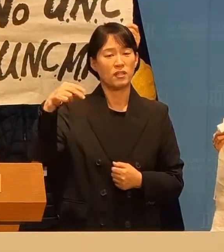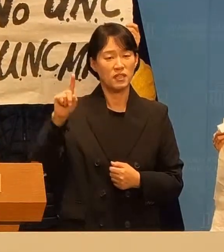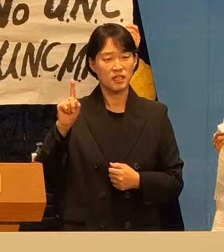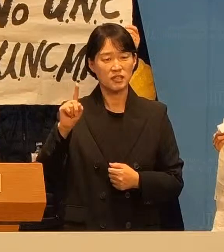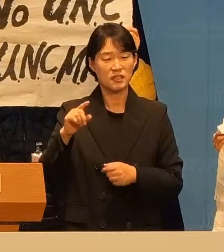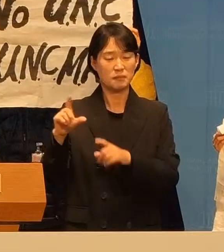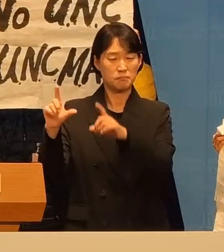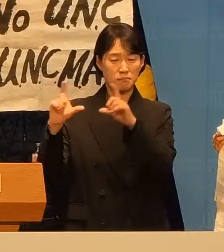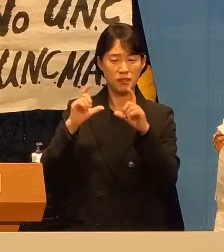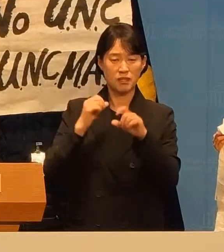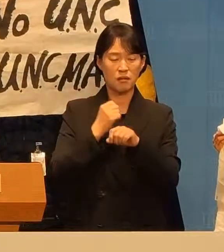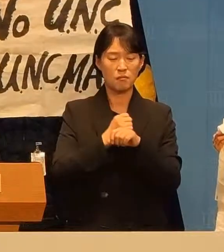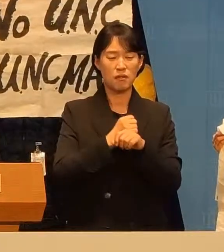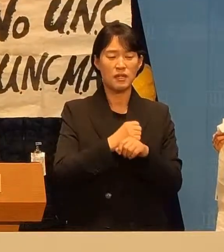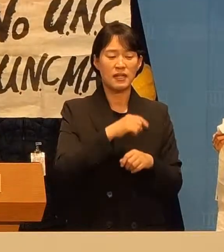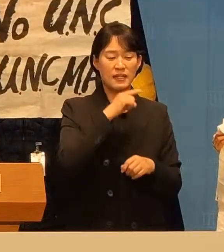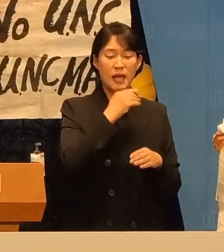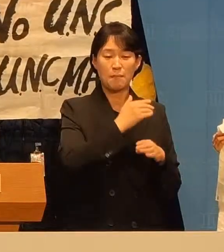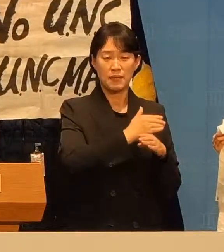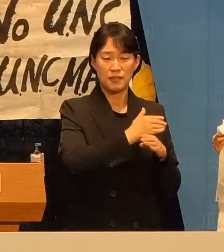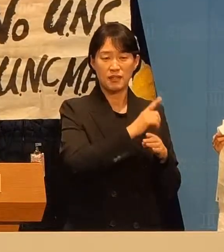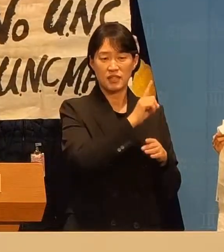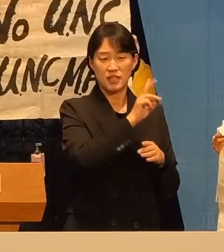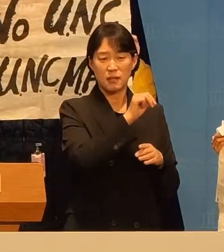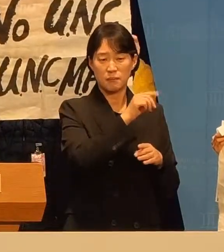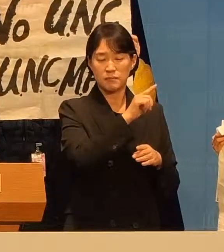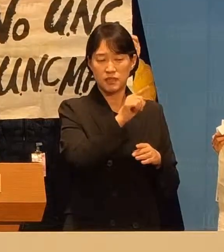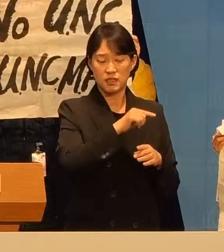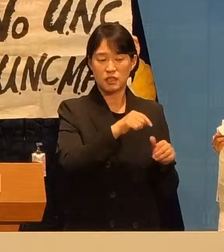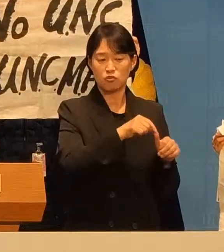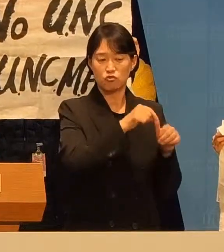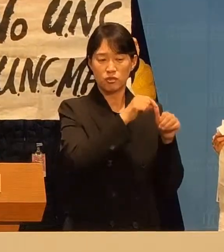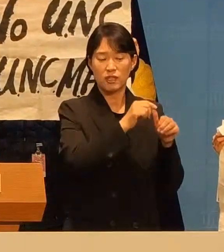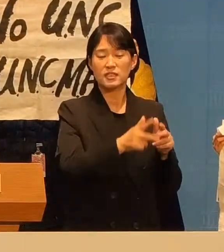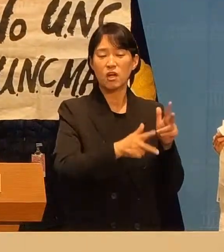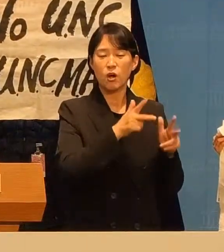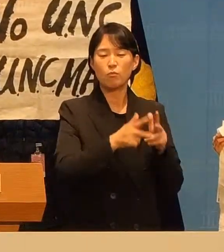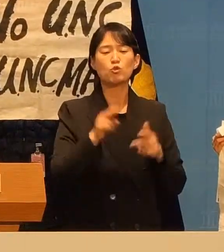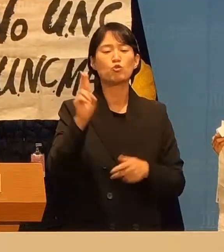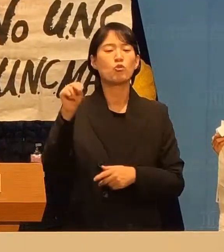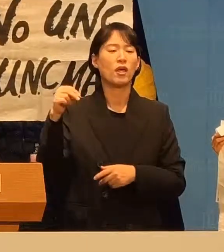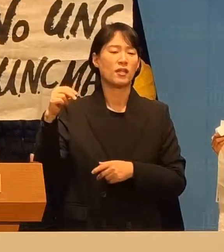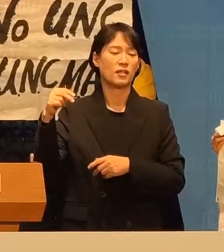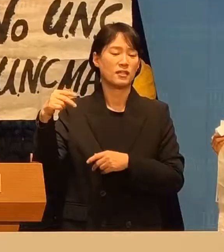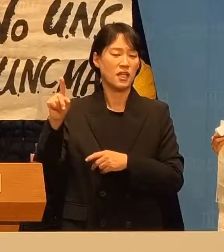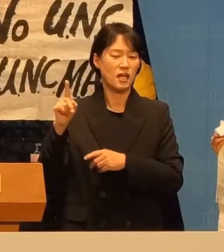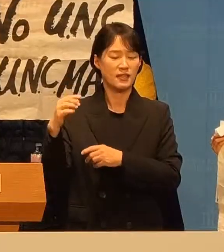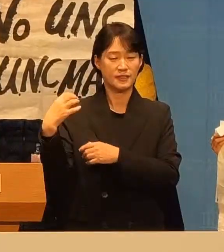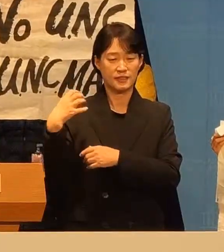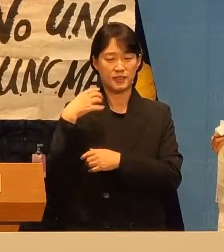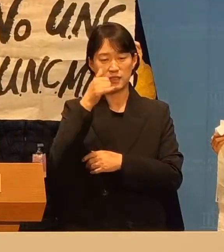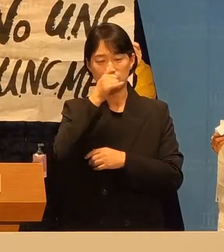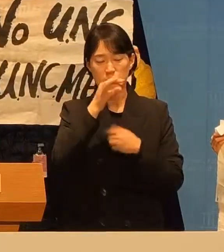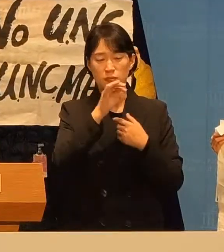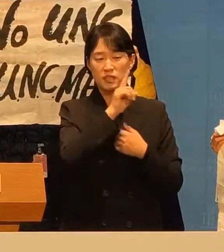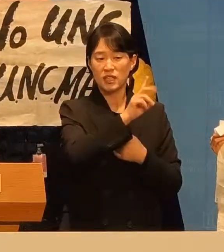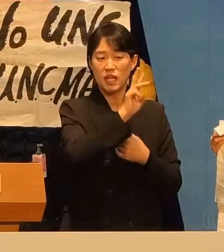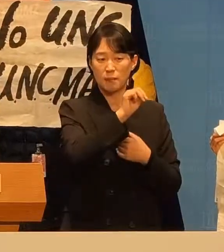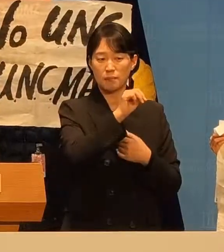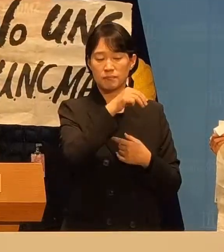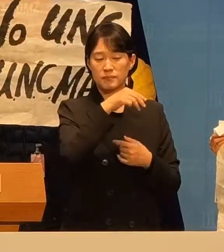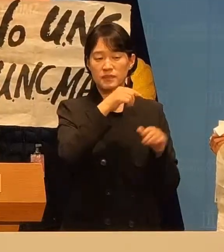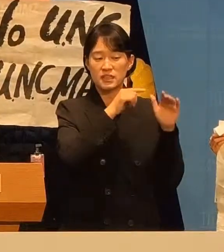남쪽 비무장지대에 대한 민사행정과 구제사업은 유엔사령관의 책임이며 비무장지대에 대한 출입